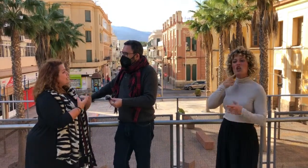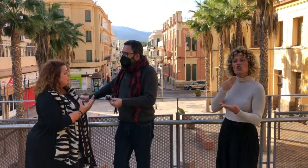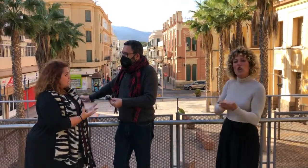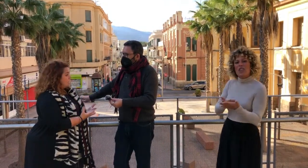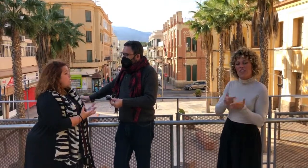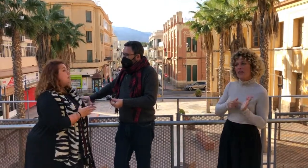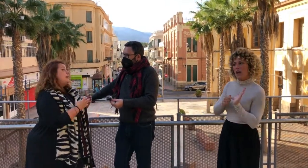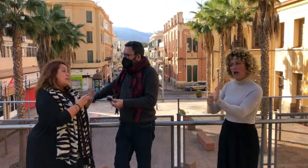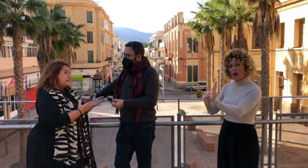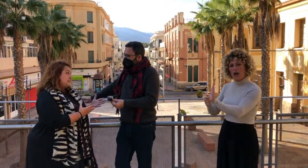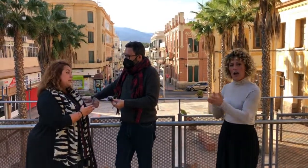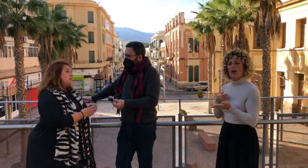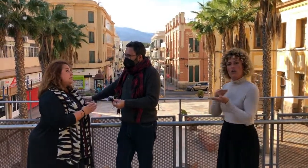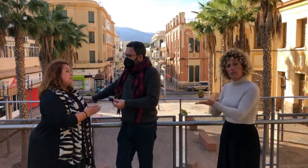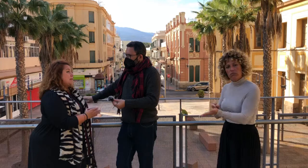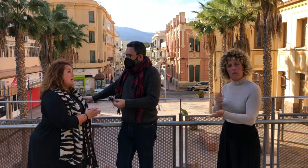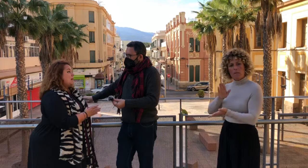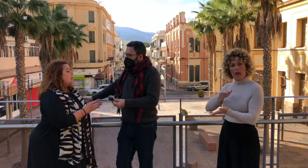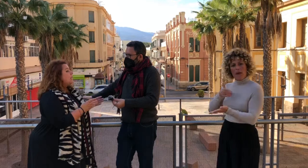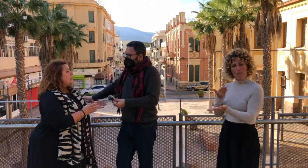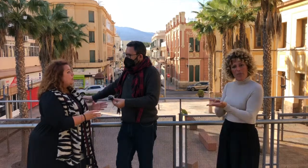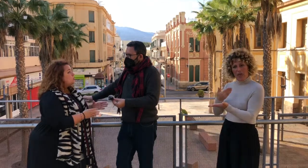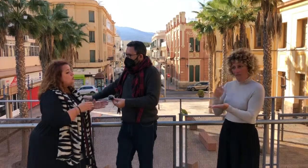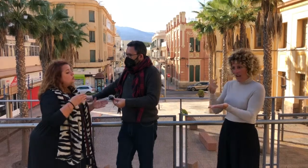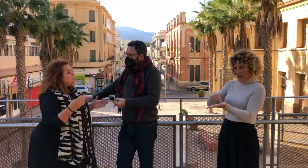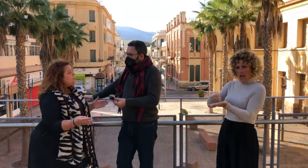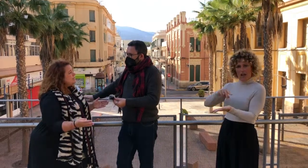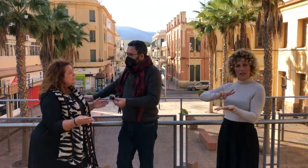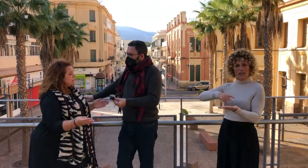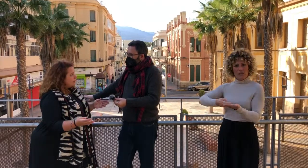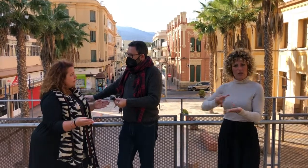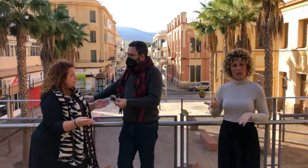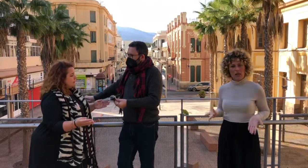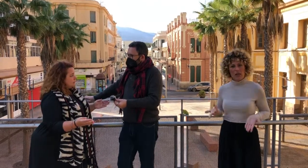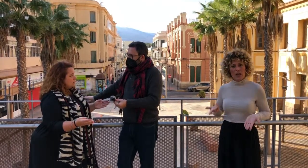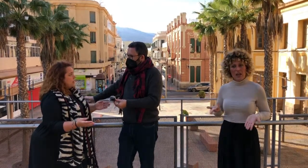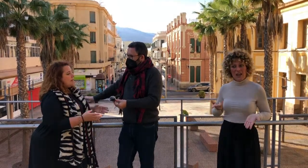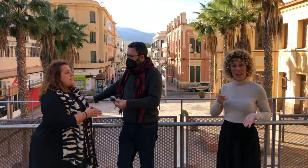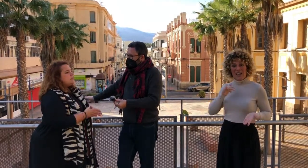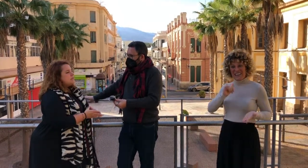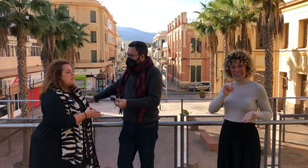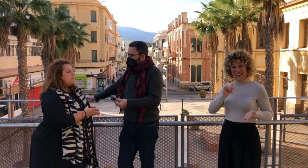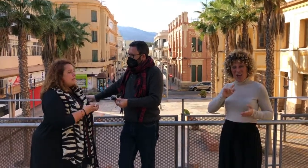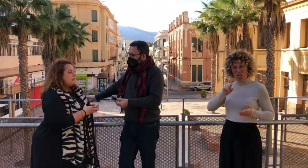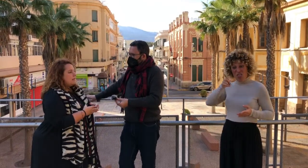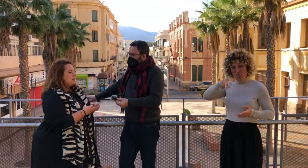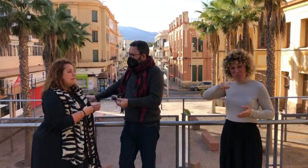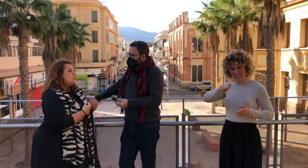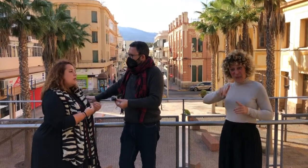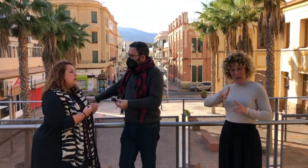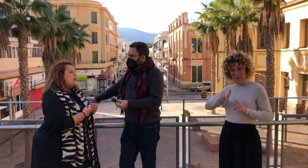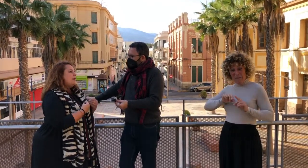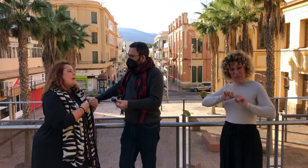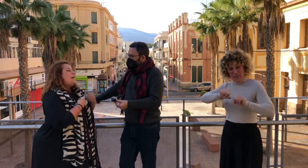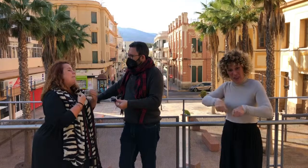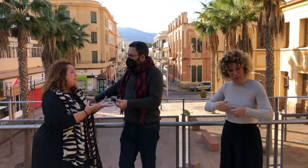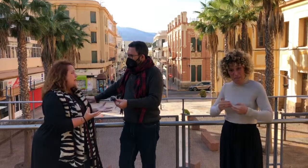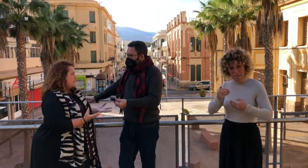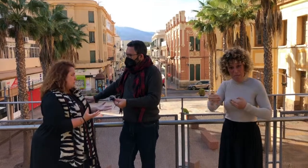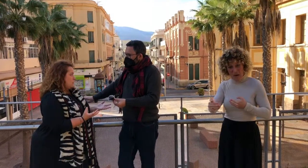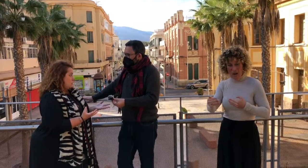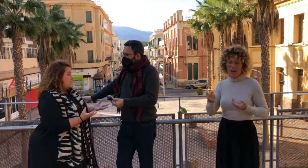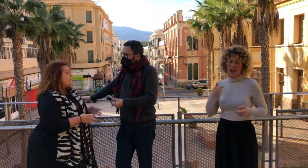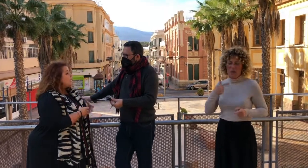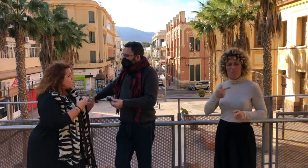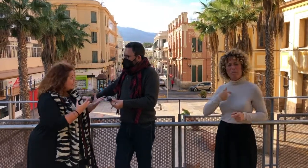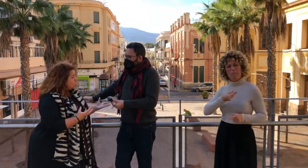la saciedad, y que aún así se llega al recurso 2 meses tarde. A mí es que eso es la pena que